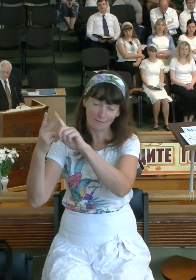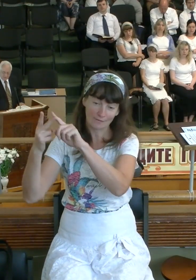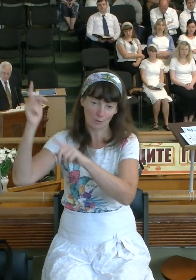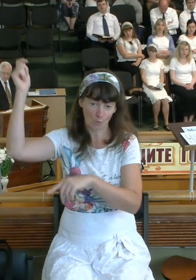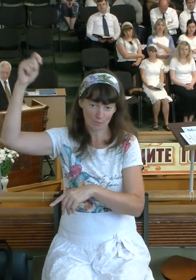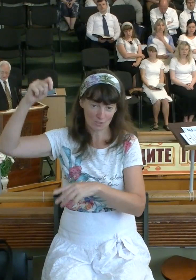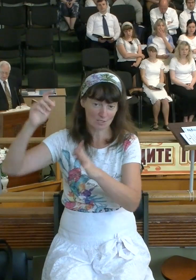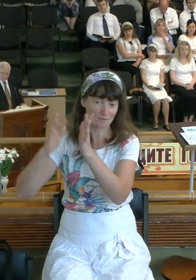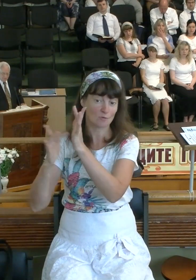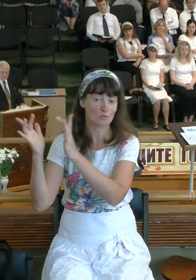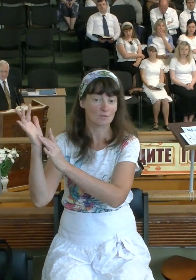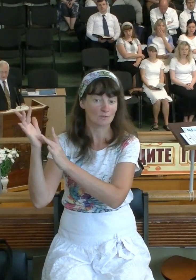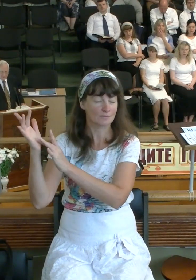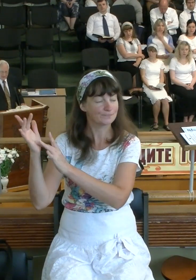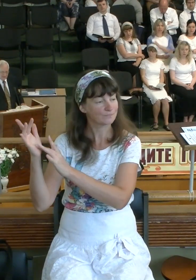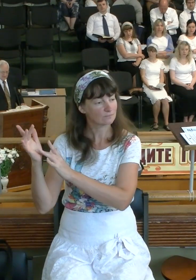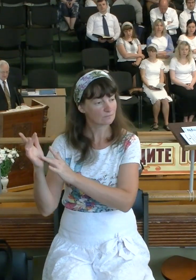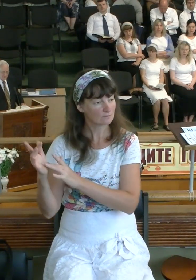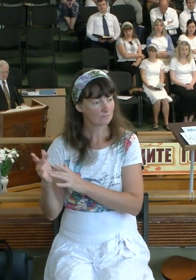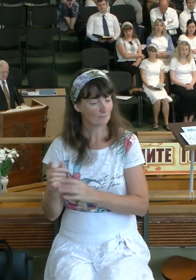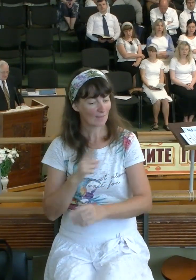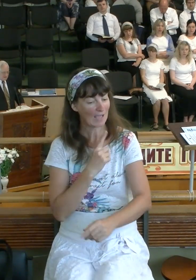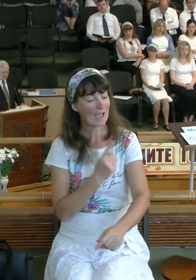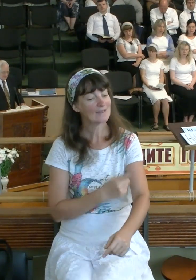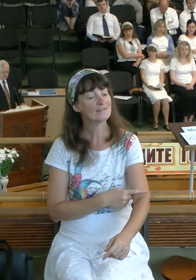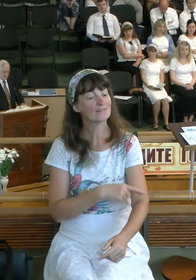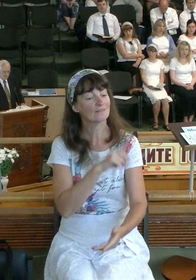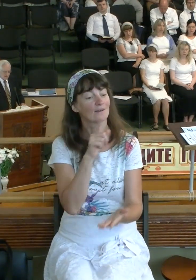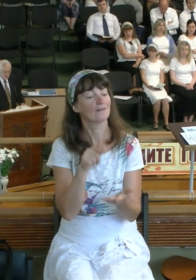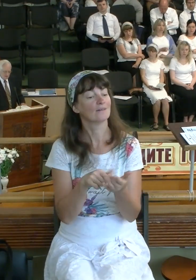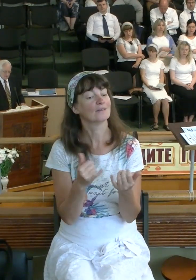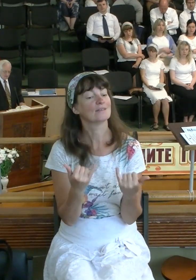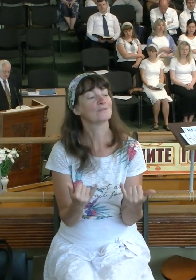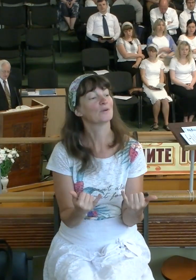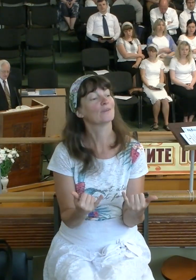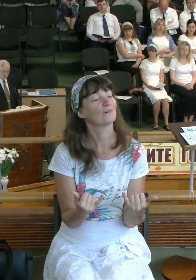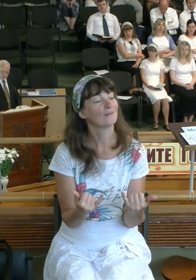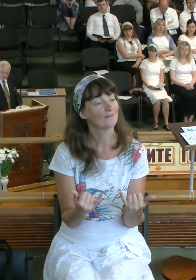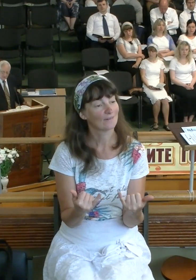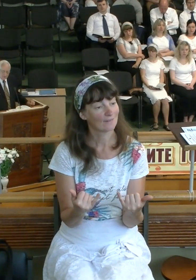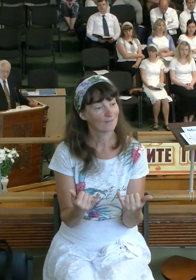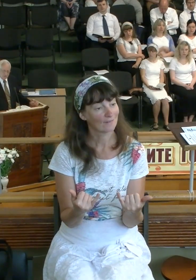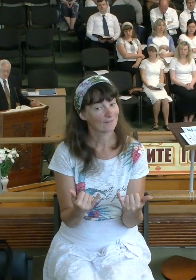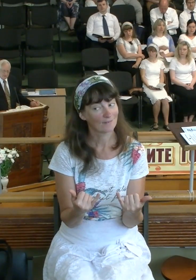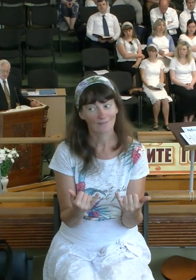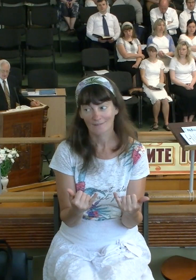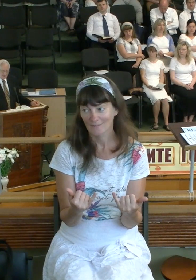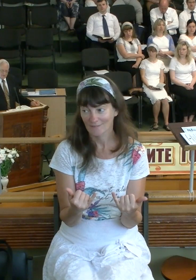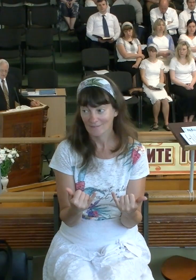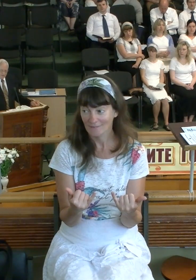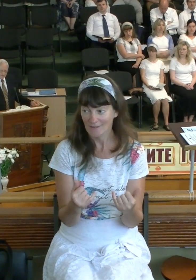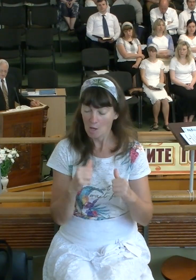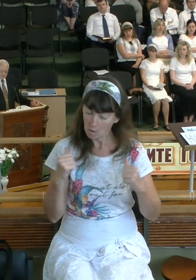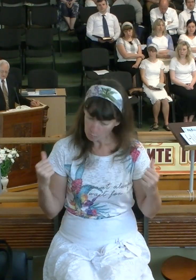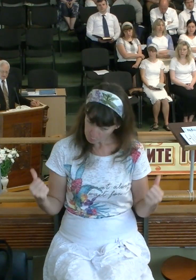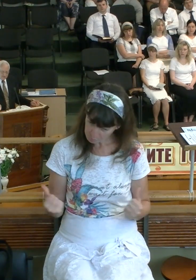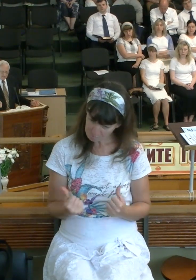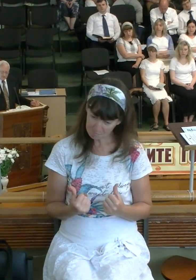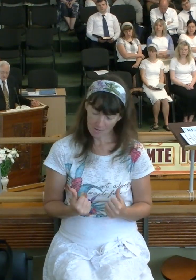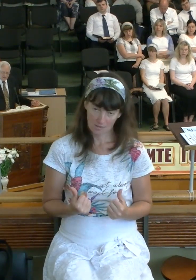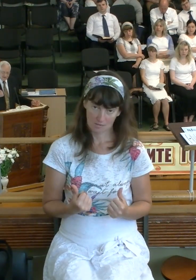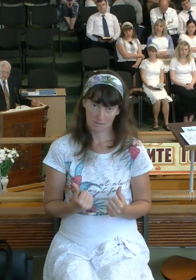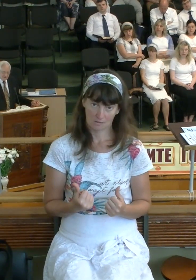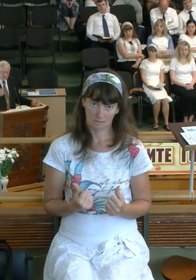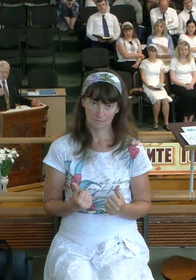вас волнует вопрос силы или нет? Меня волнует, если в нашей